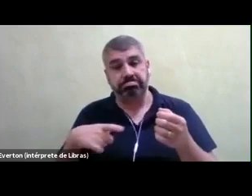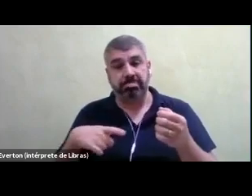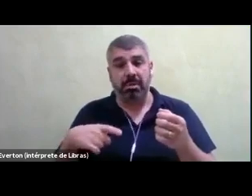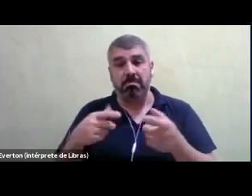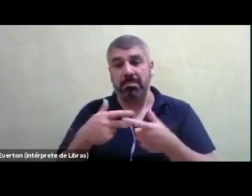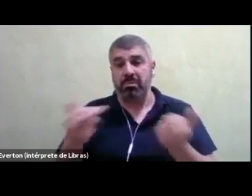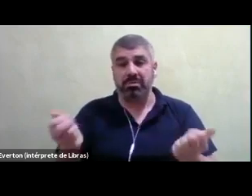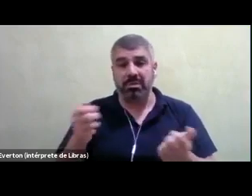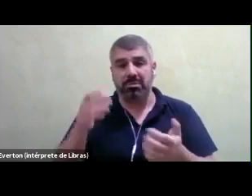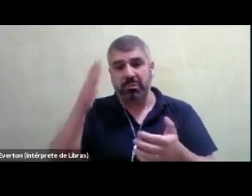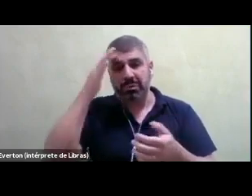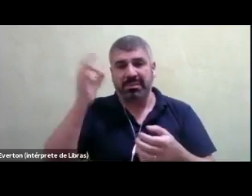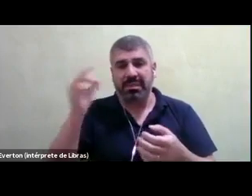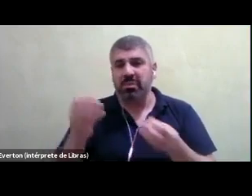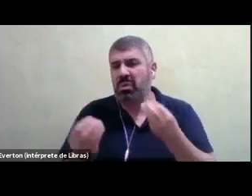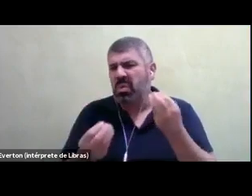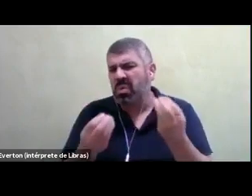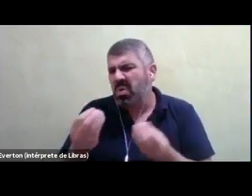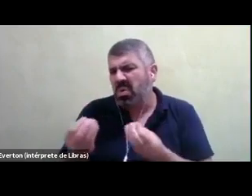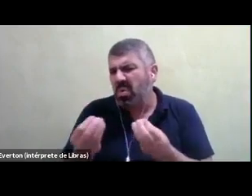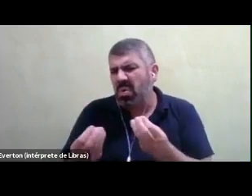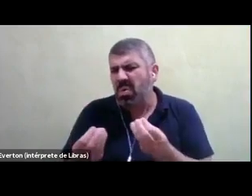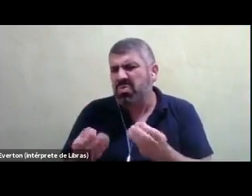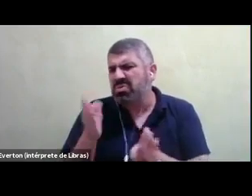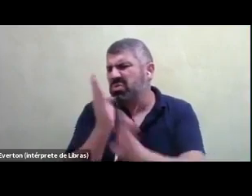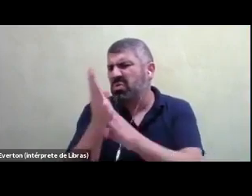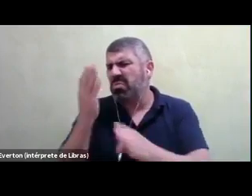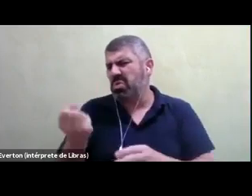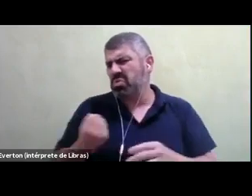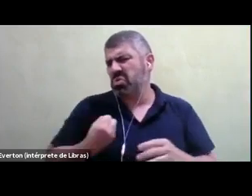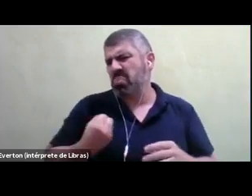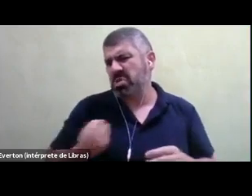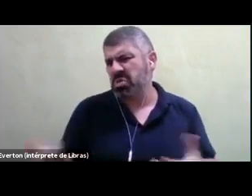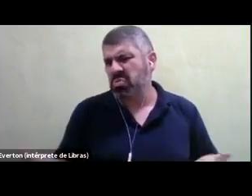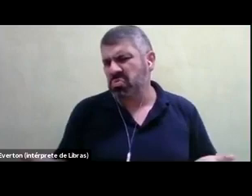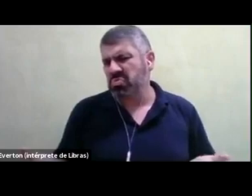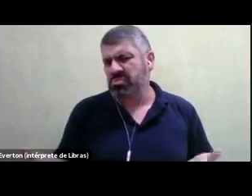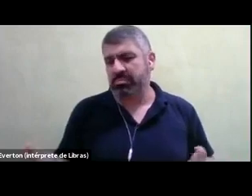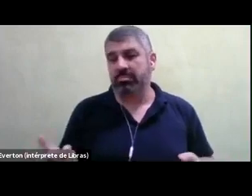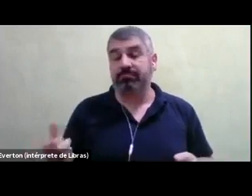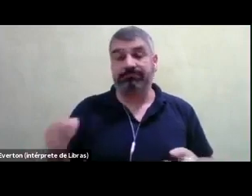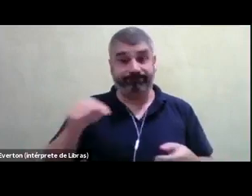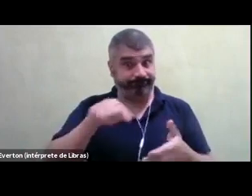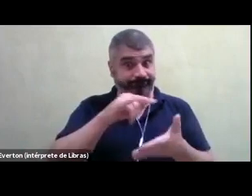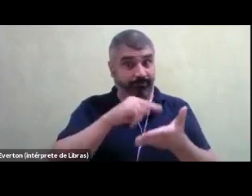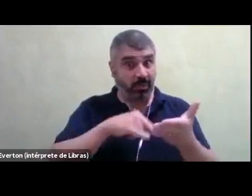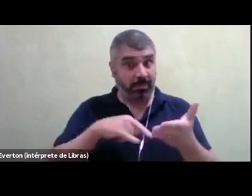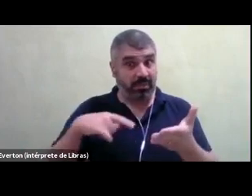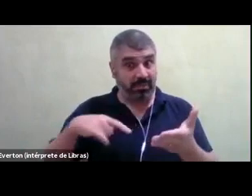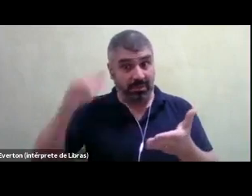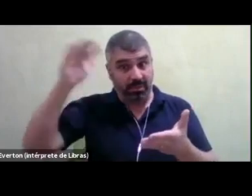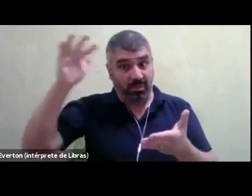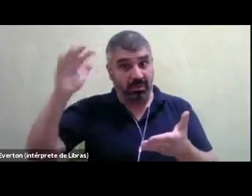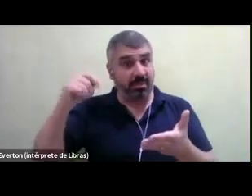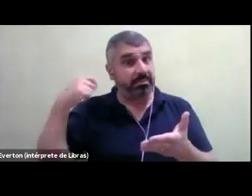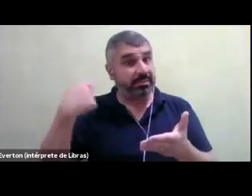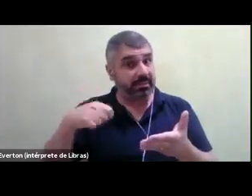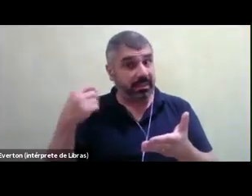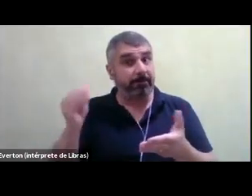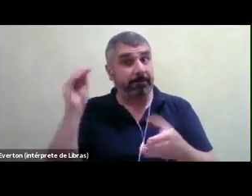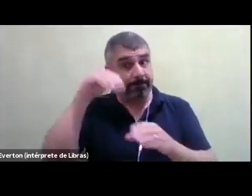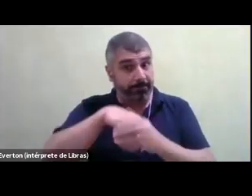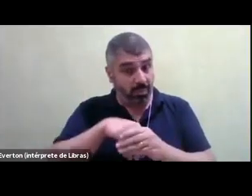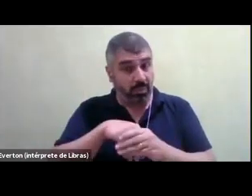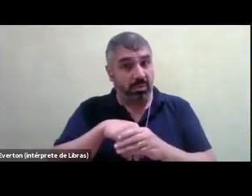muito bem de onde elas saíram. Já que o documento tem uma parte teórica, isso deveria ser contemplado nessa parte teórica, para que a